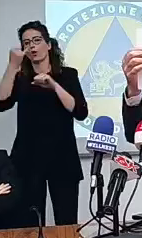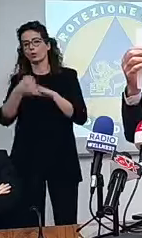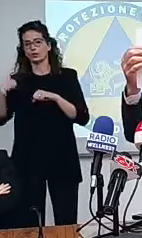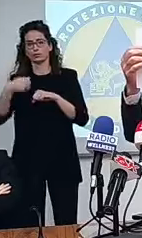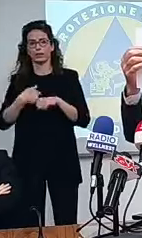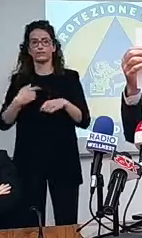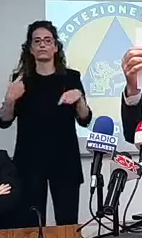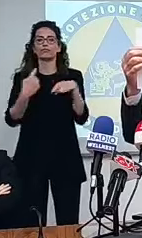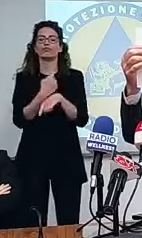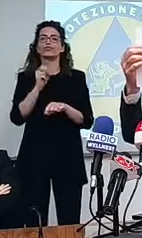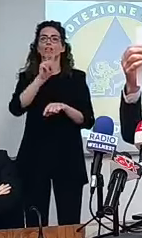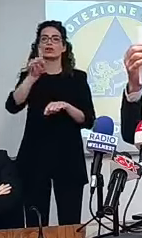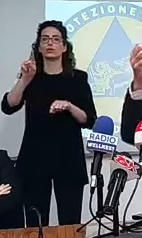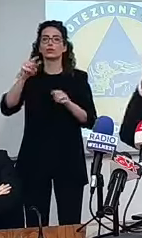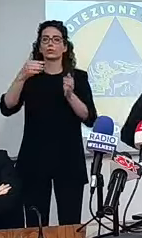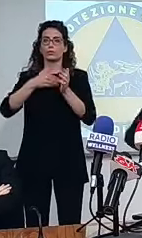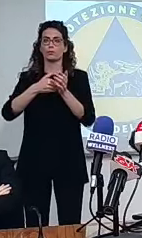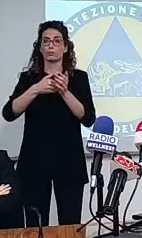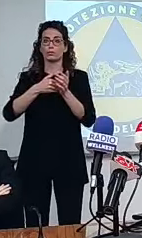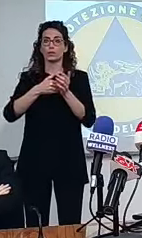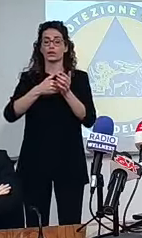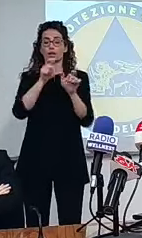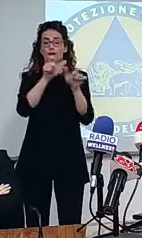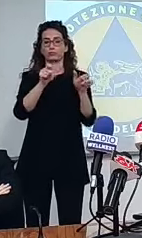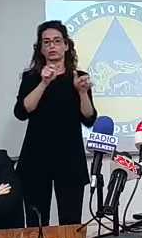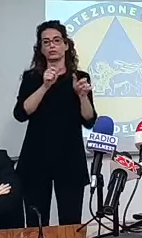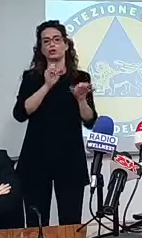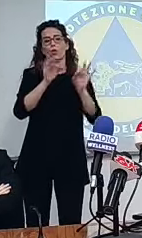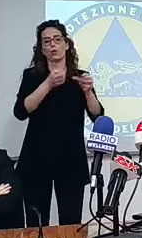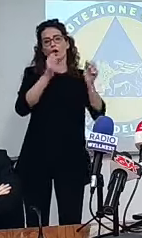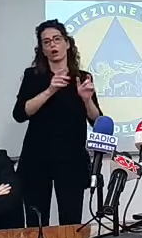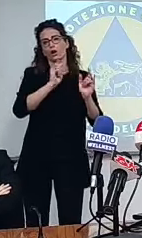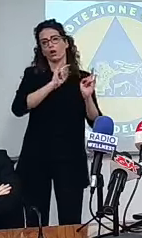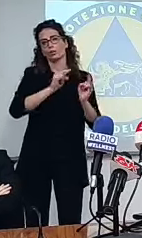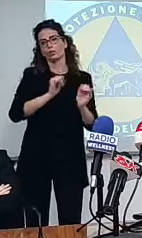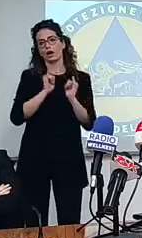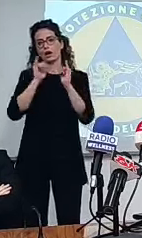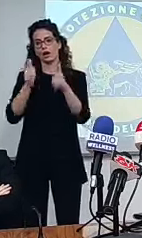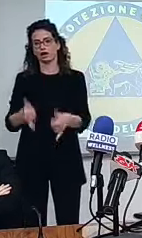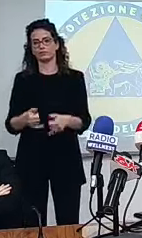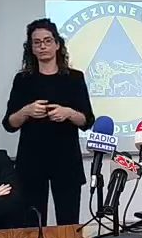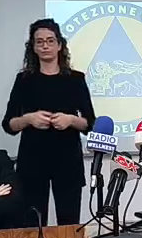21.383 sono i dimessi, cioè curati e dimessi. Allora,